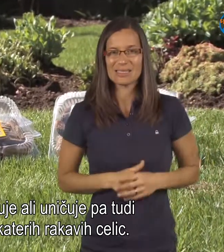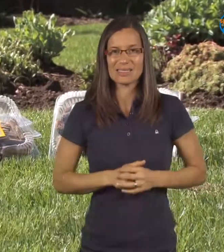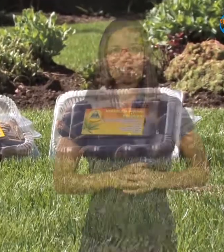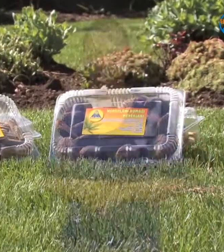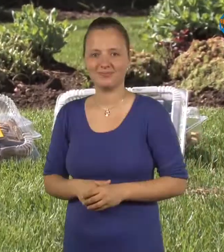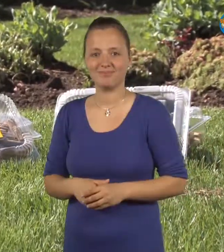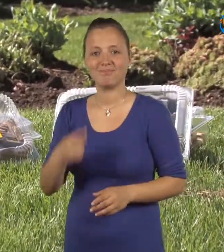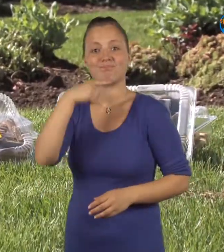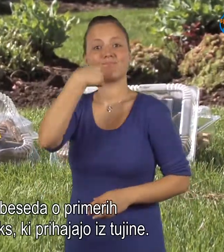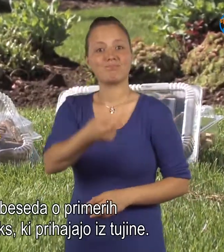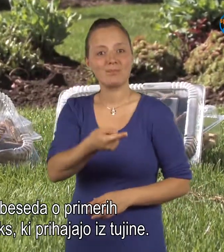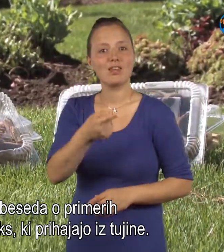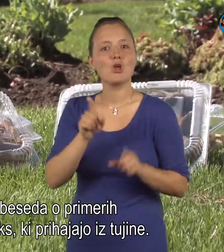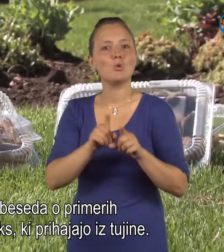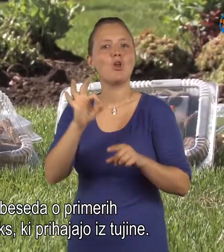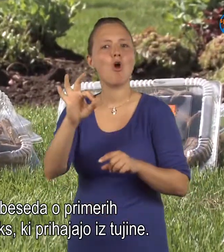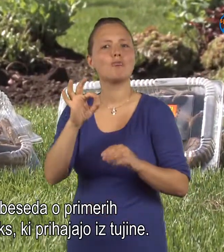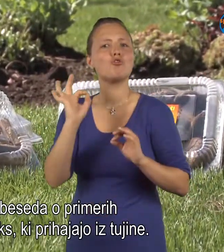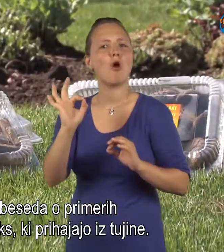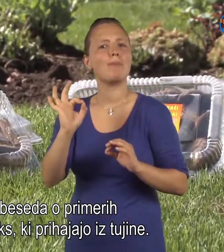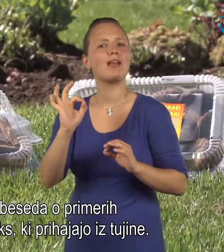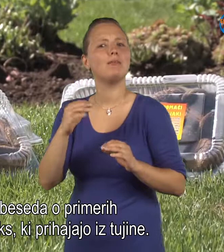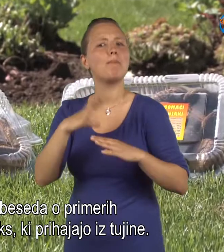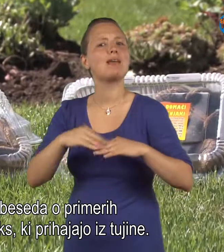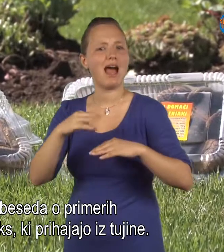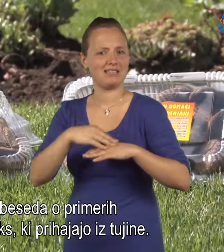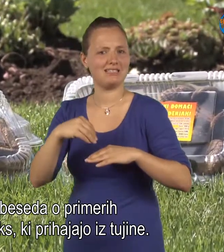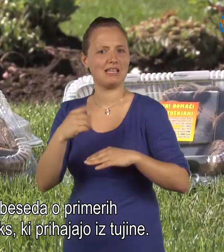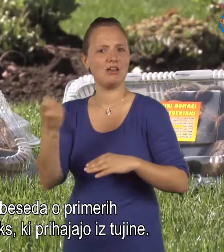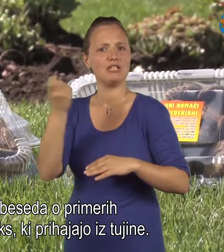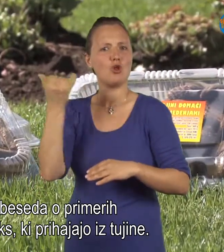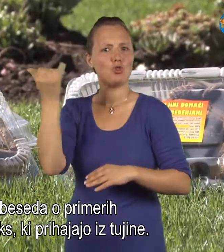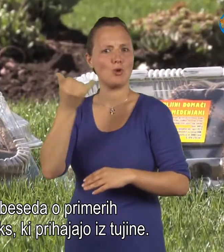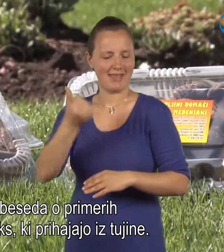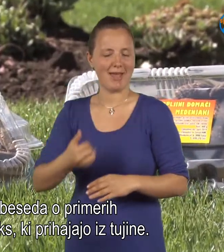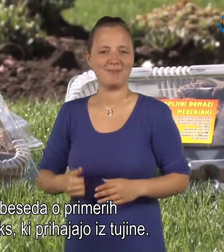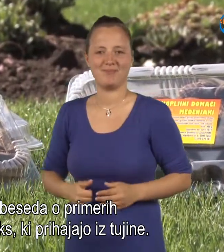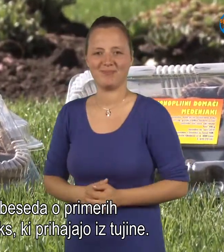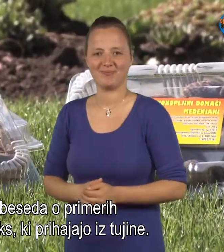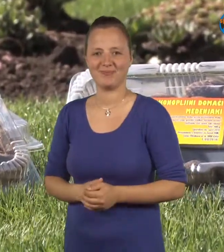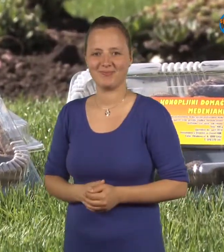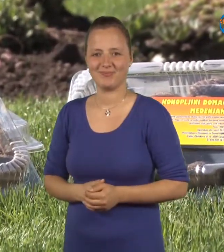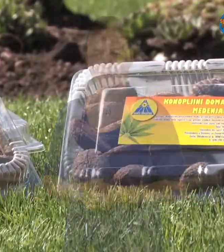celic. In še beseda o primerih dobrih praks, ki prihajajo iz tujine.